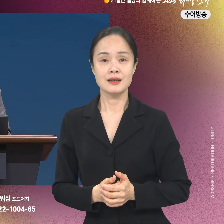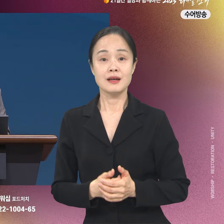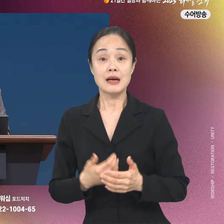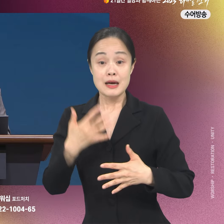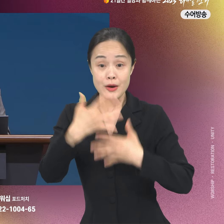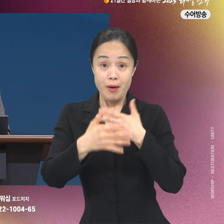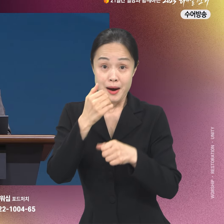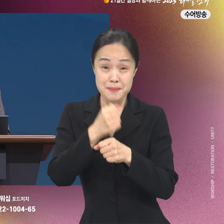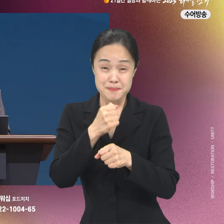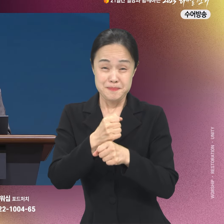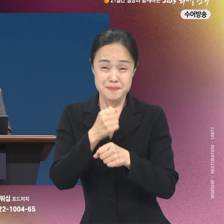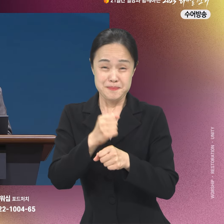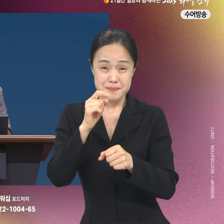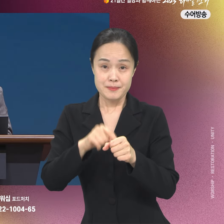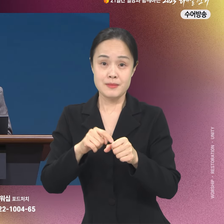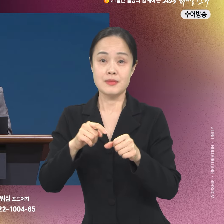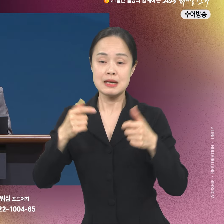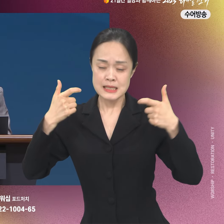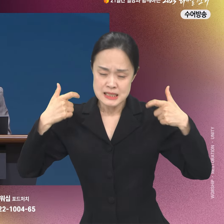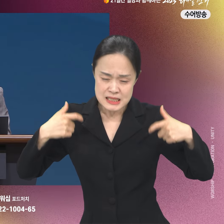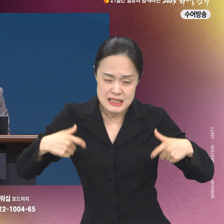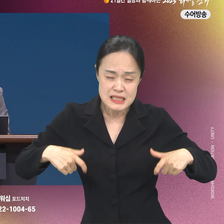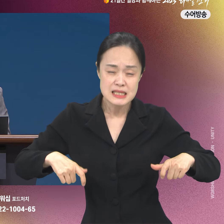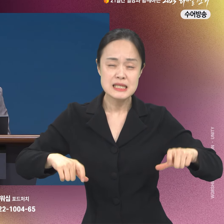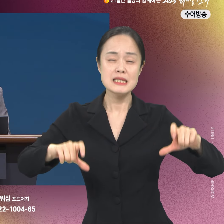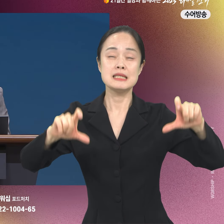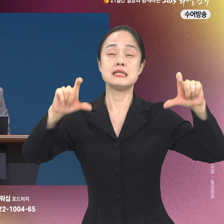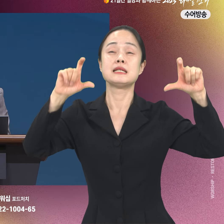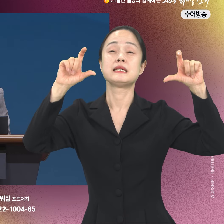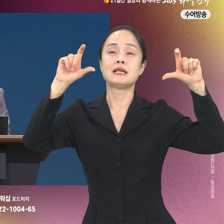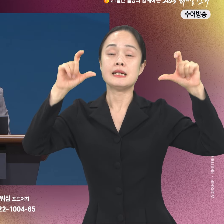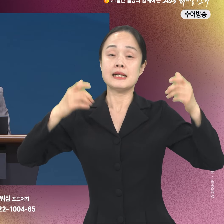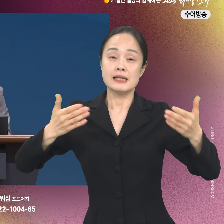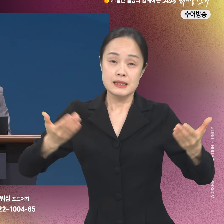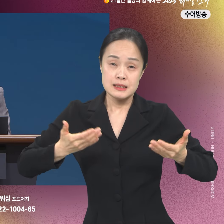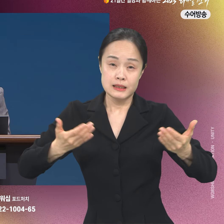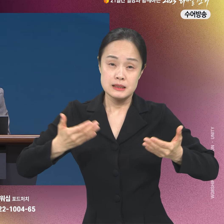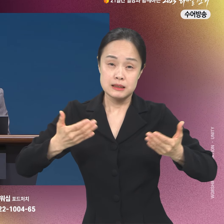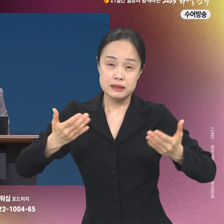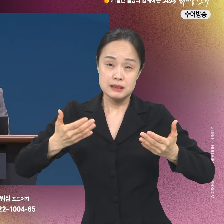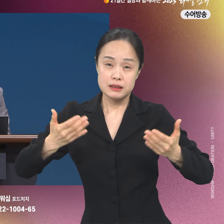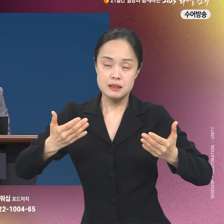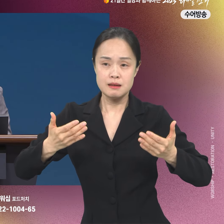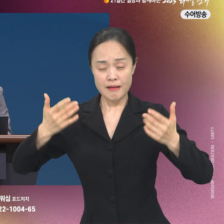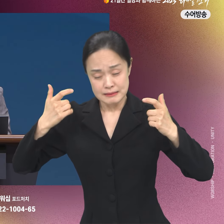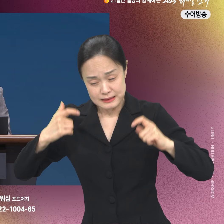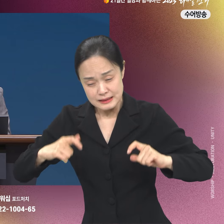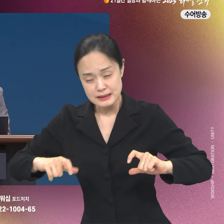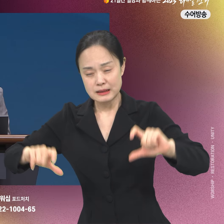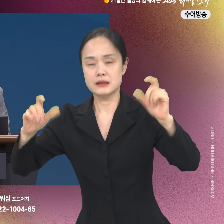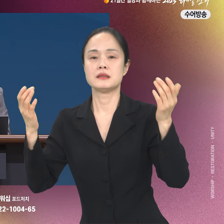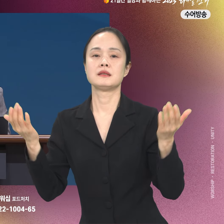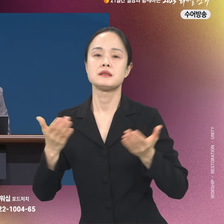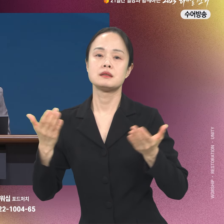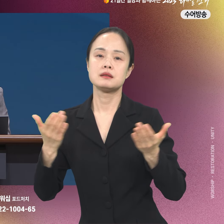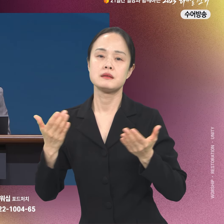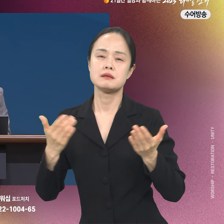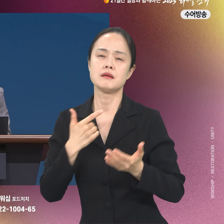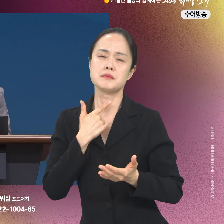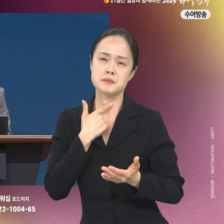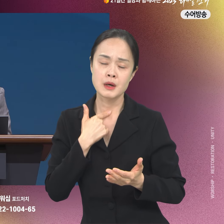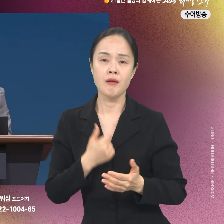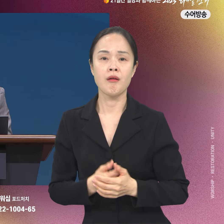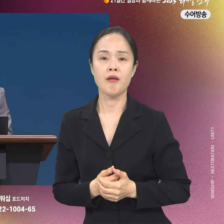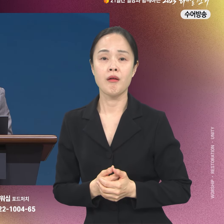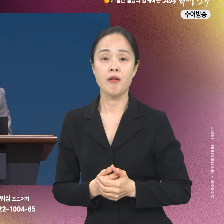그리고 한 번 자도 4-5시간 이상 자진 않았어요. 이제 다만 점심시간이나 휴식시간에 잠깐 짧게